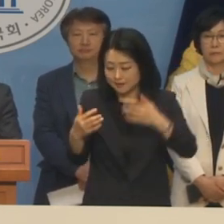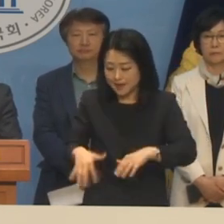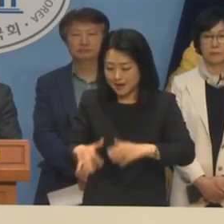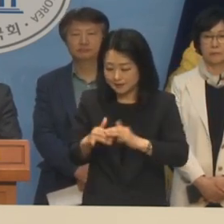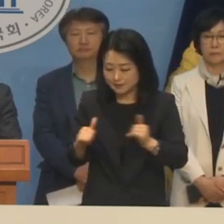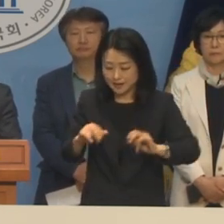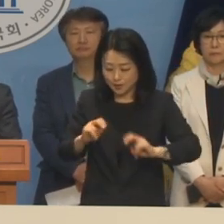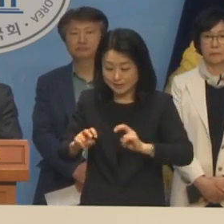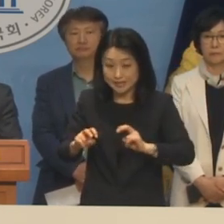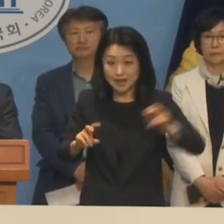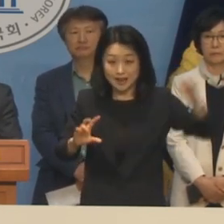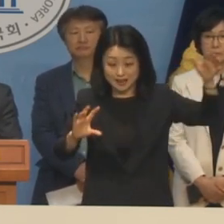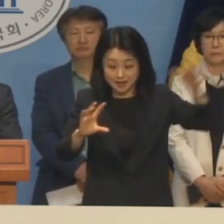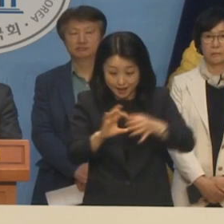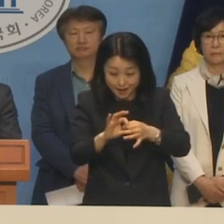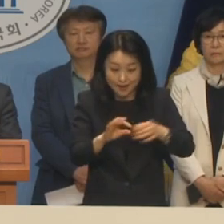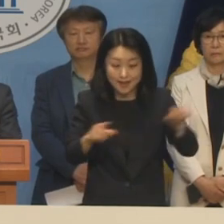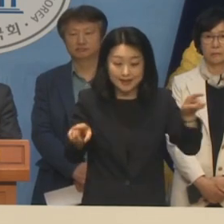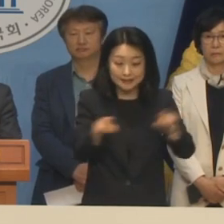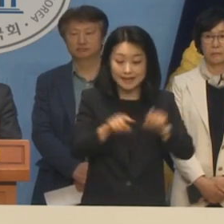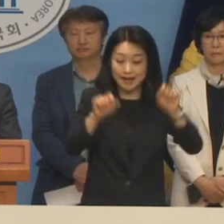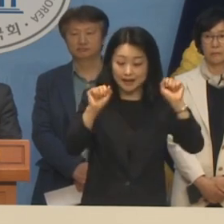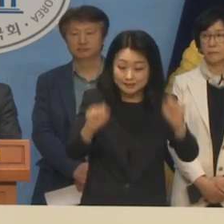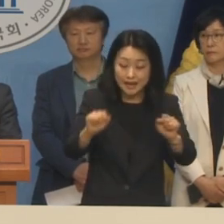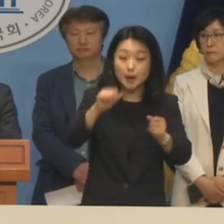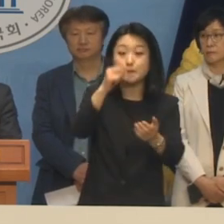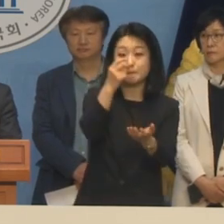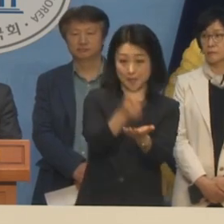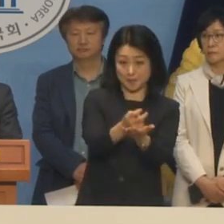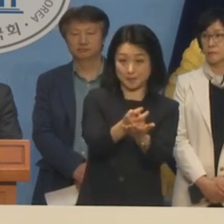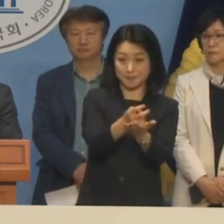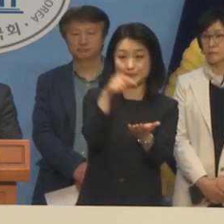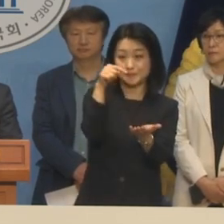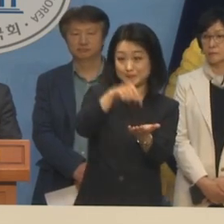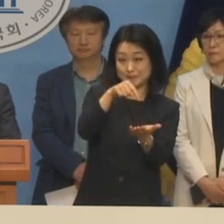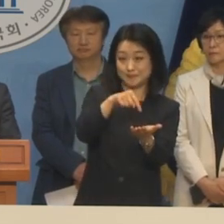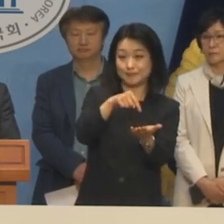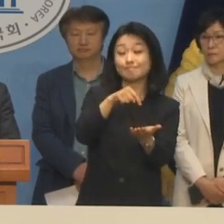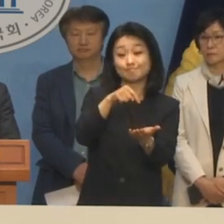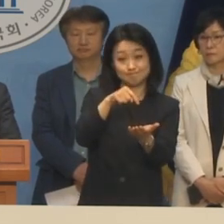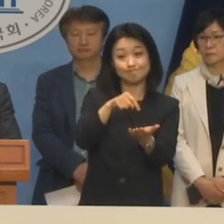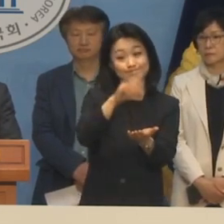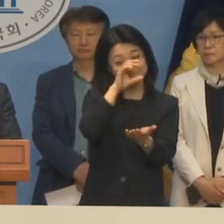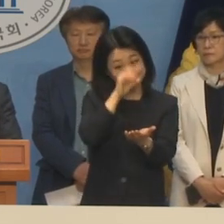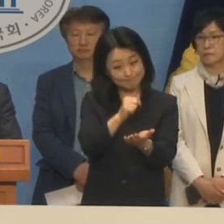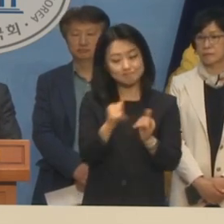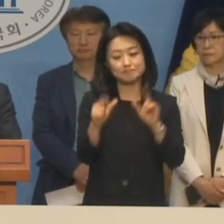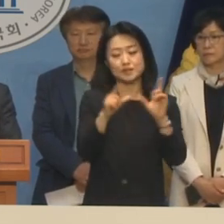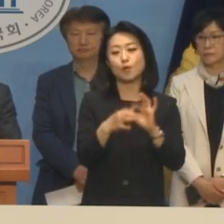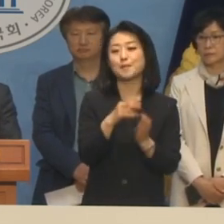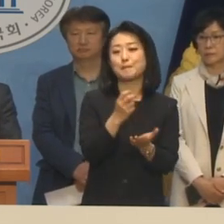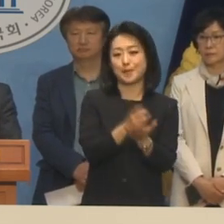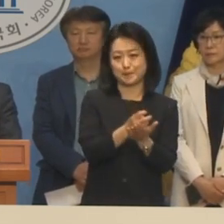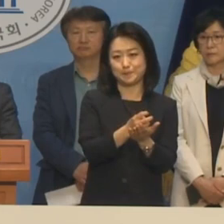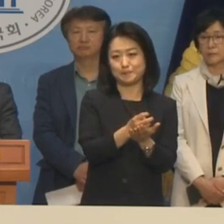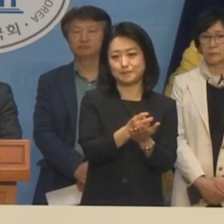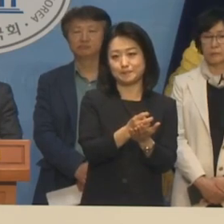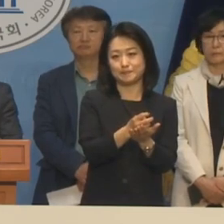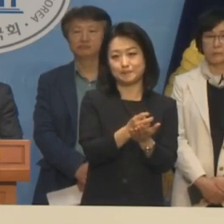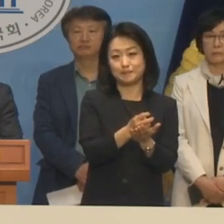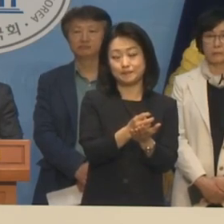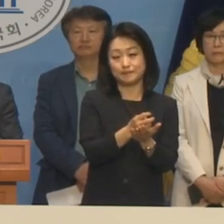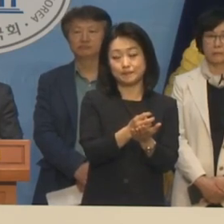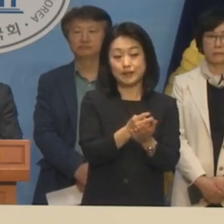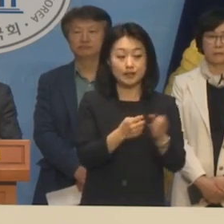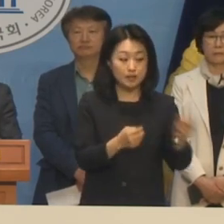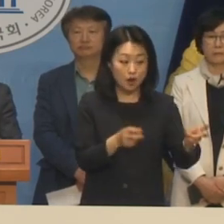상생할 수 있는 방안을 구체적으로 바탕은 그런 좋은 아주 민생 법안이었습니다.